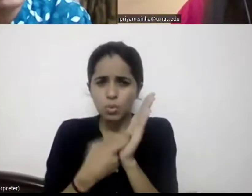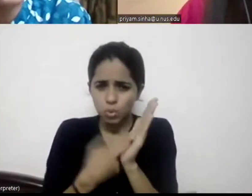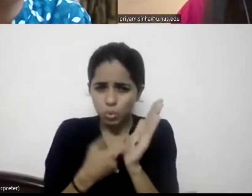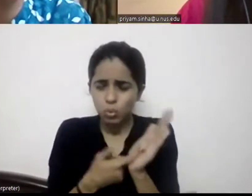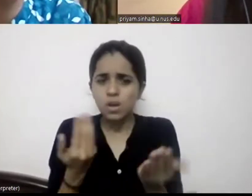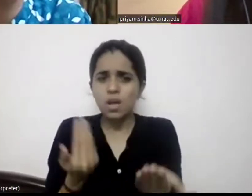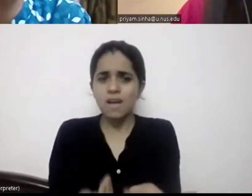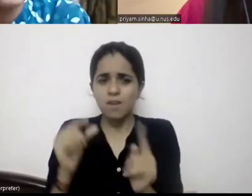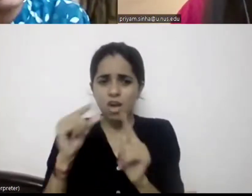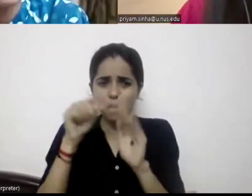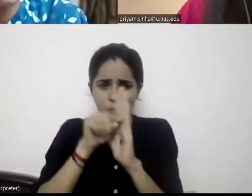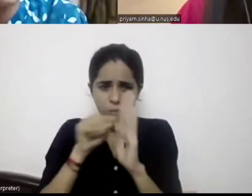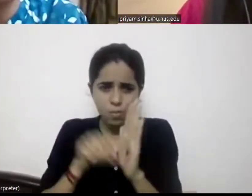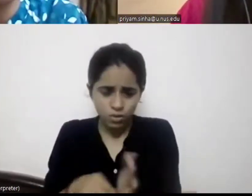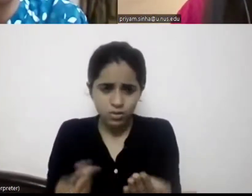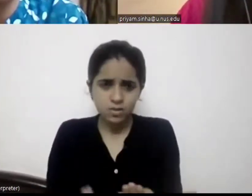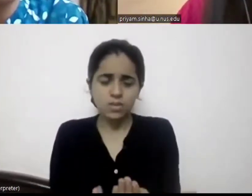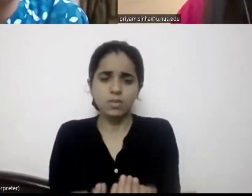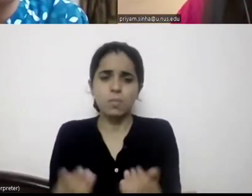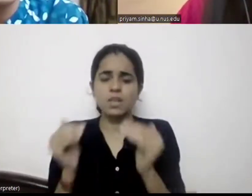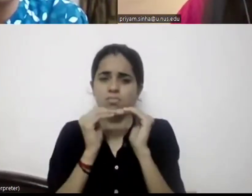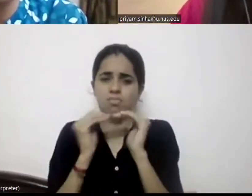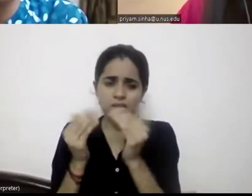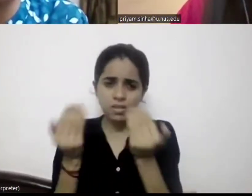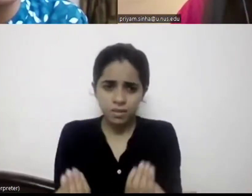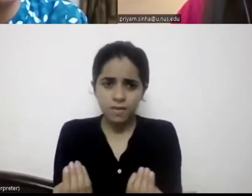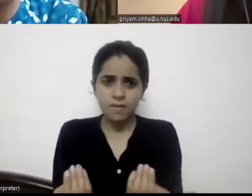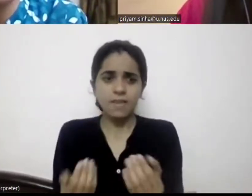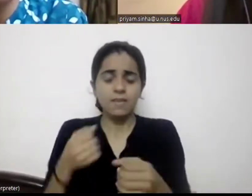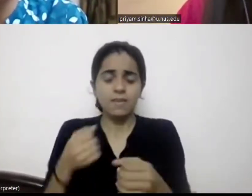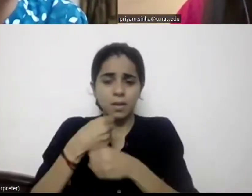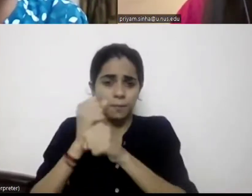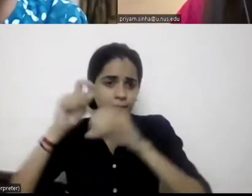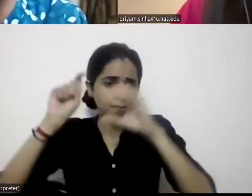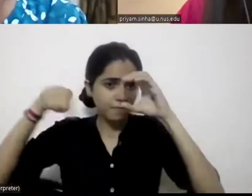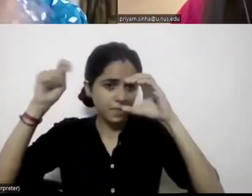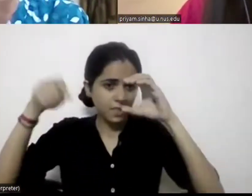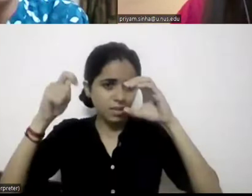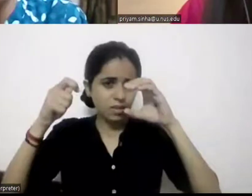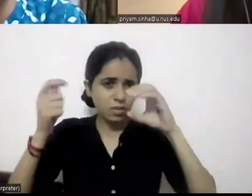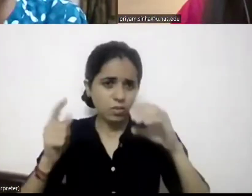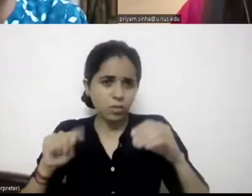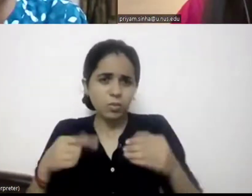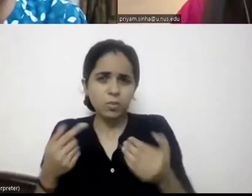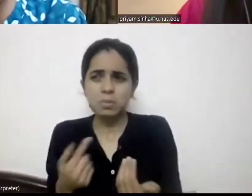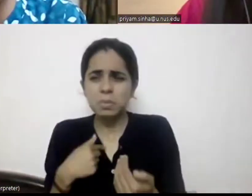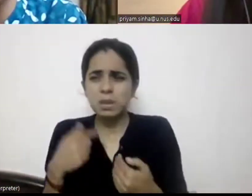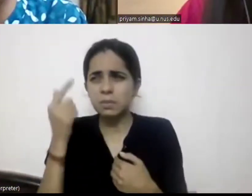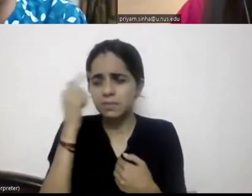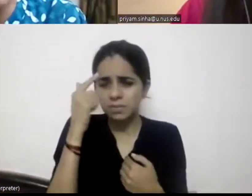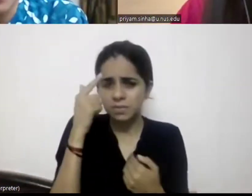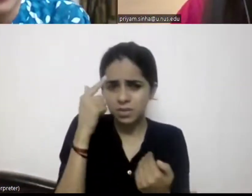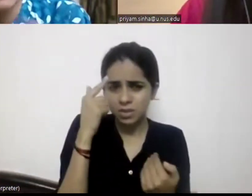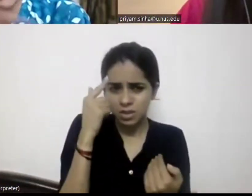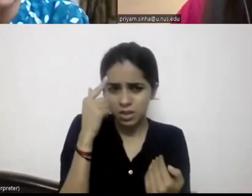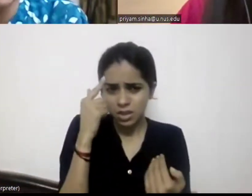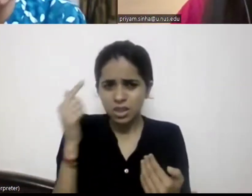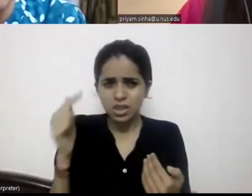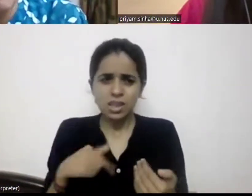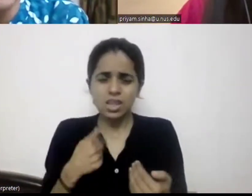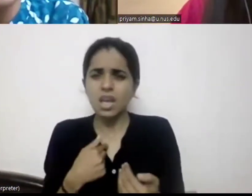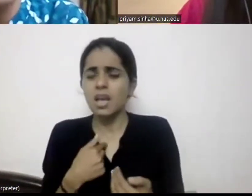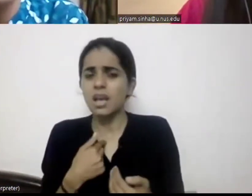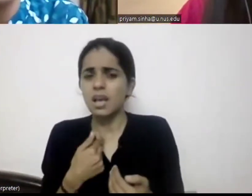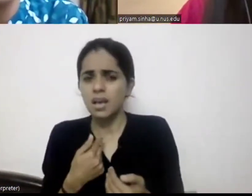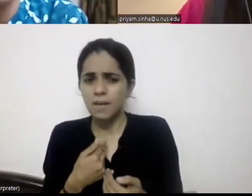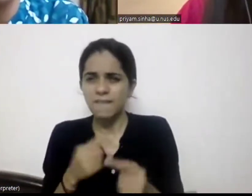that, and there's a stylization of it, of creating a film कि वो, I think they could not even